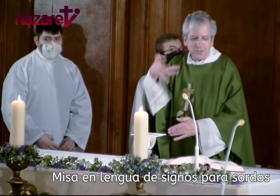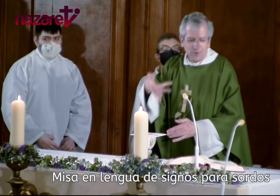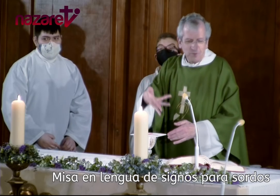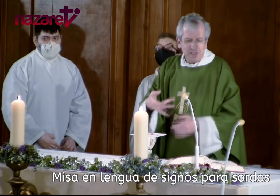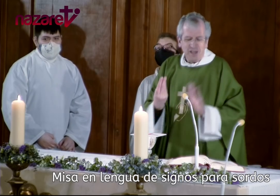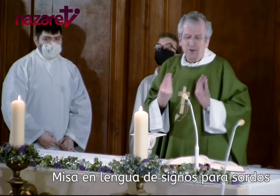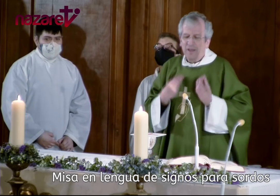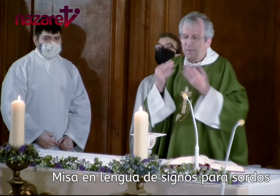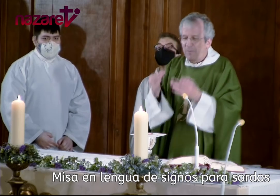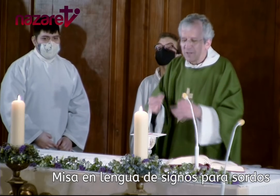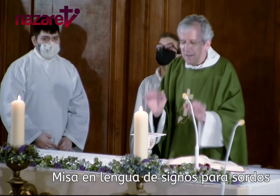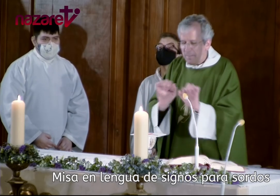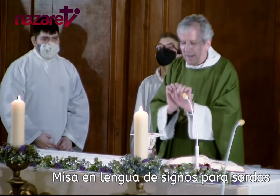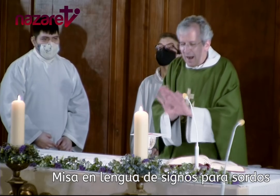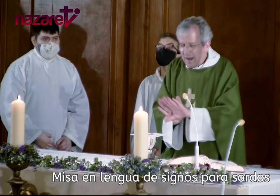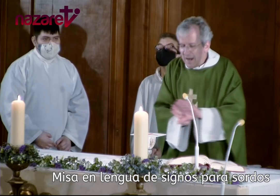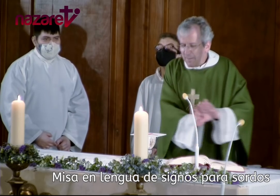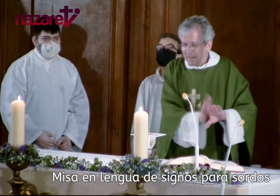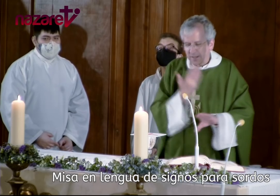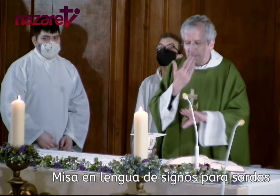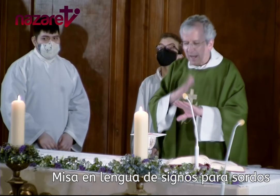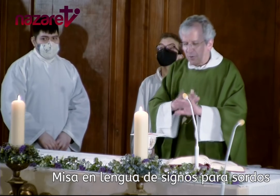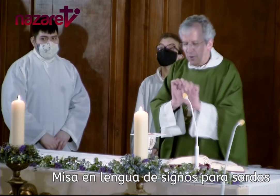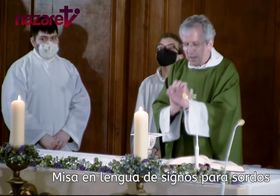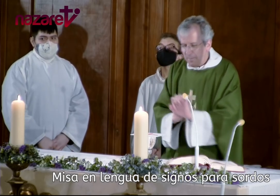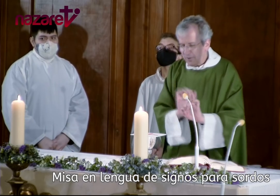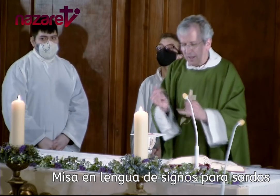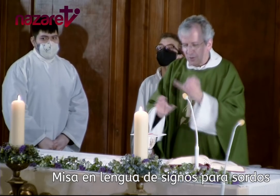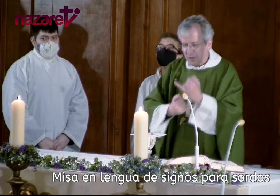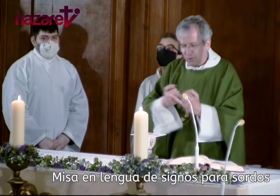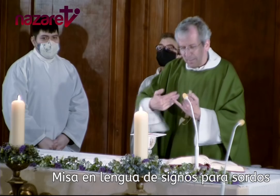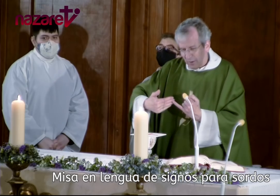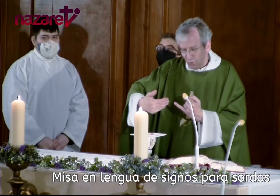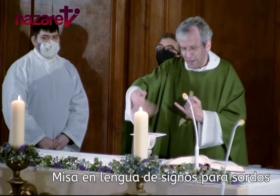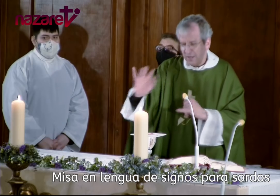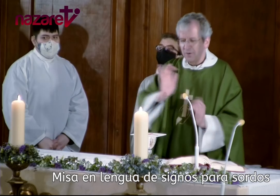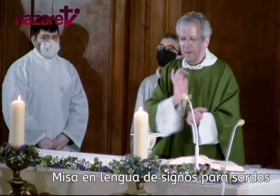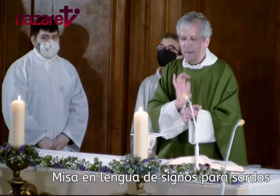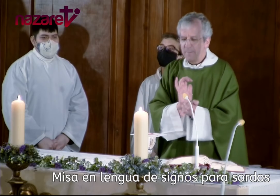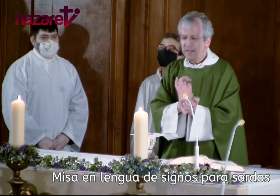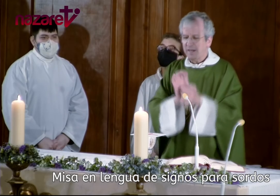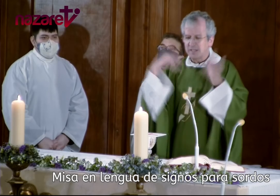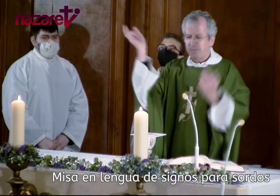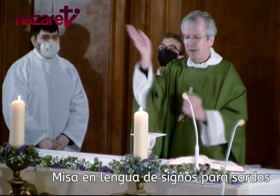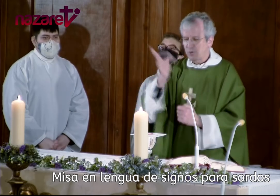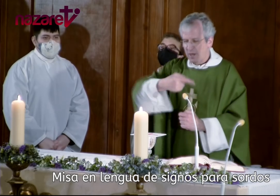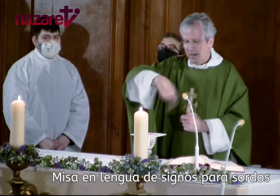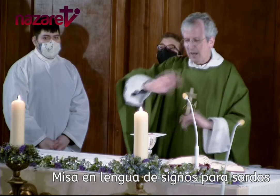tu misericordia vivamos siempre libres de pecado y protegidos de toda perturbación, mientras esperamos la